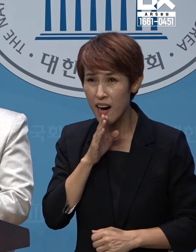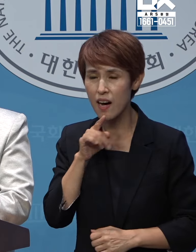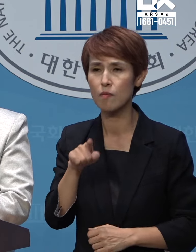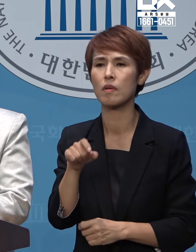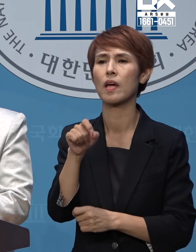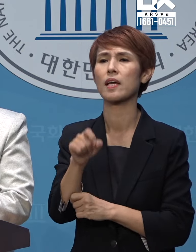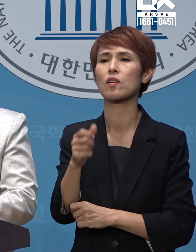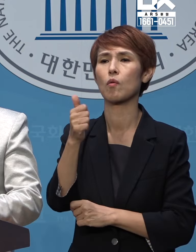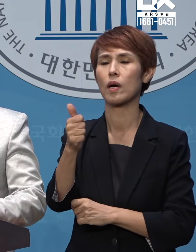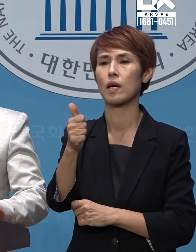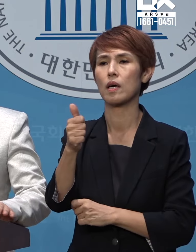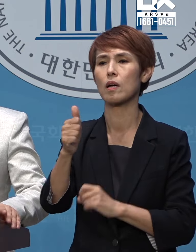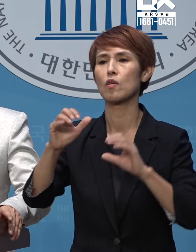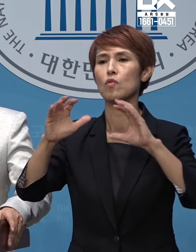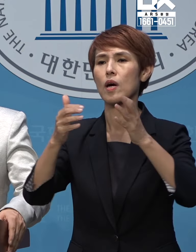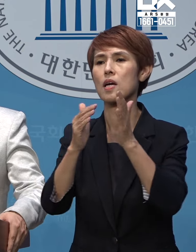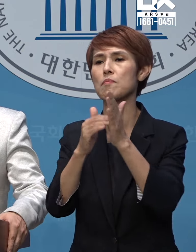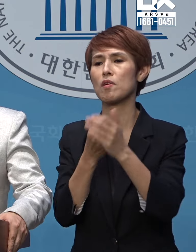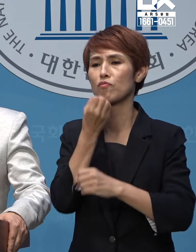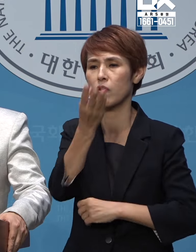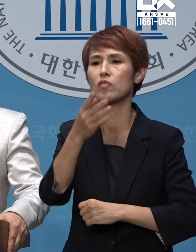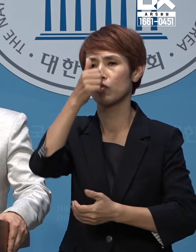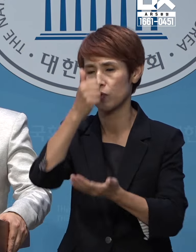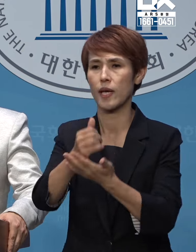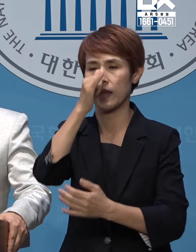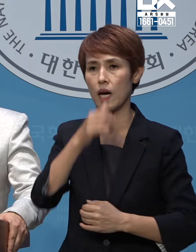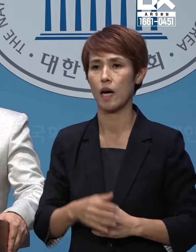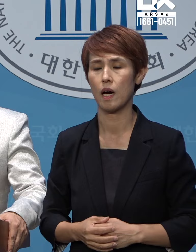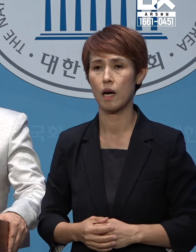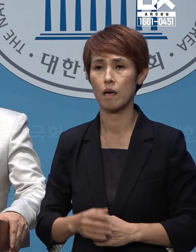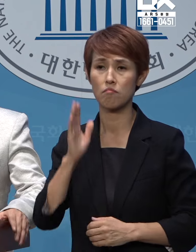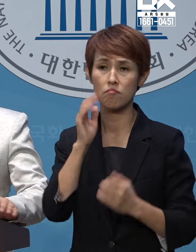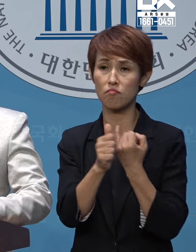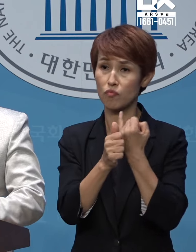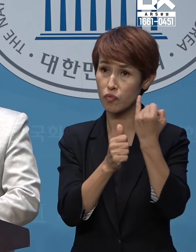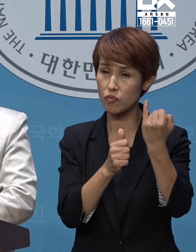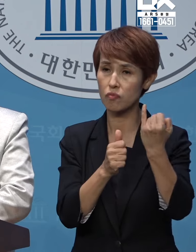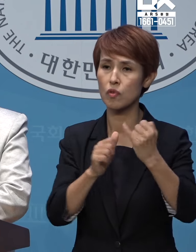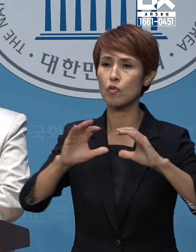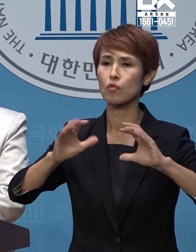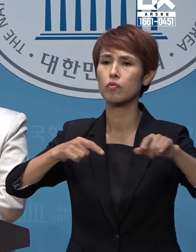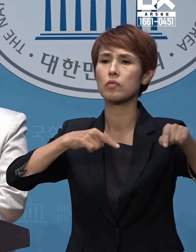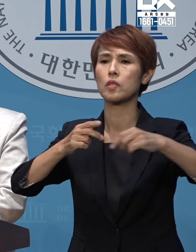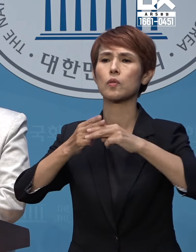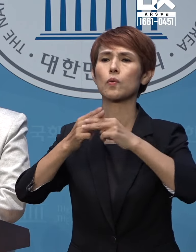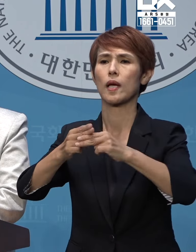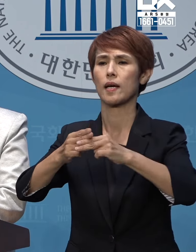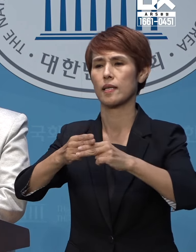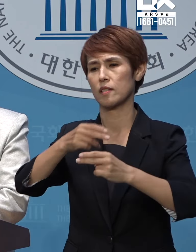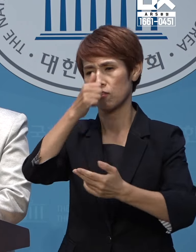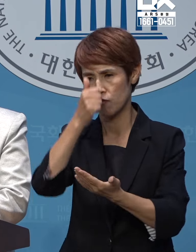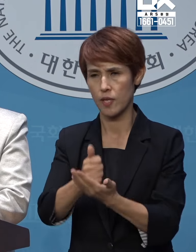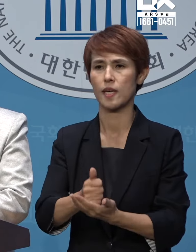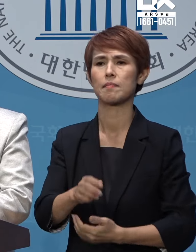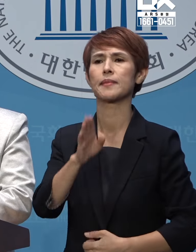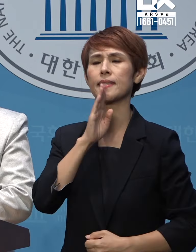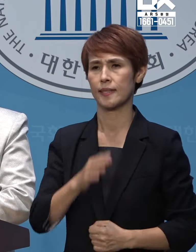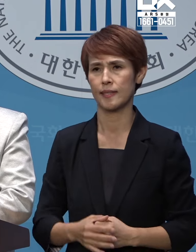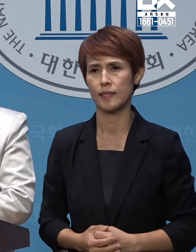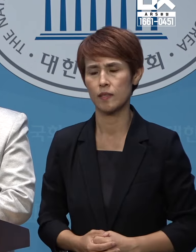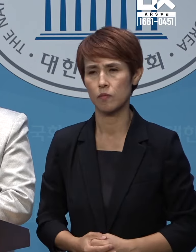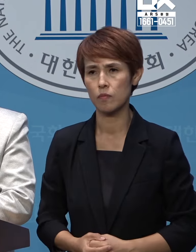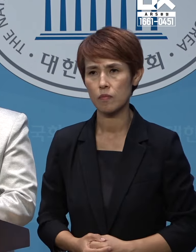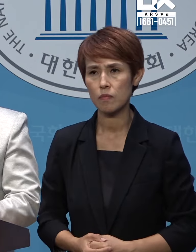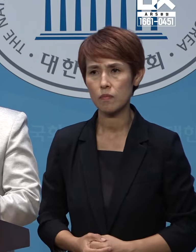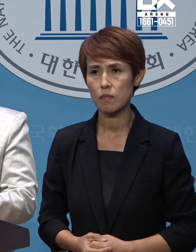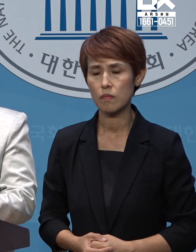받아야 될 뿐더러 김건희 여사는 국정농단 준하는 각까지 제목이 붙을 것입니다